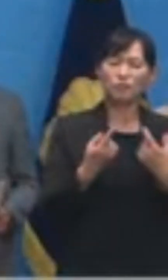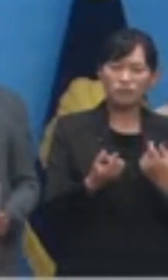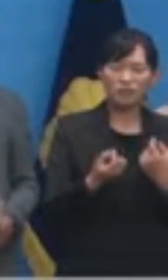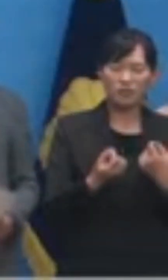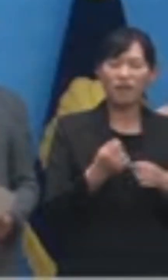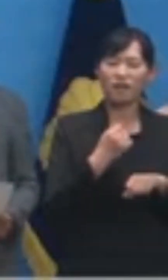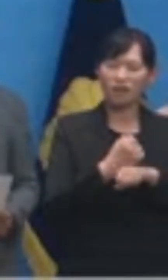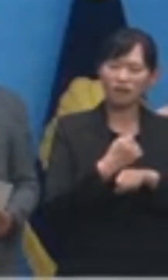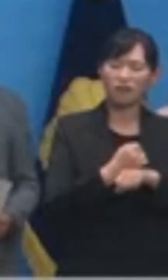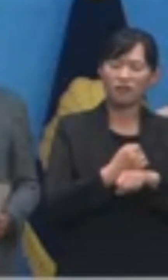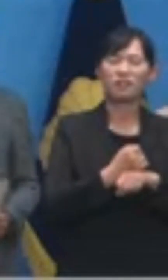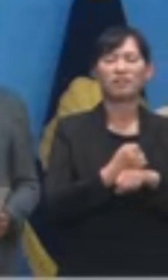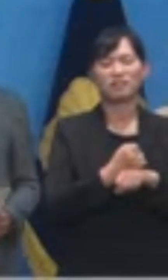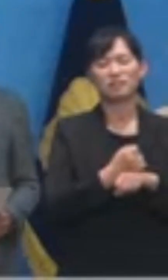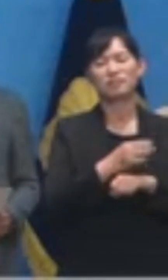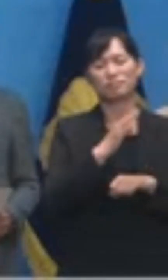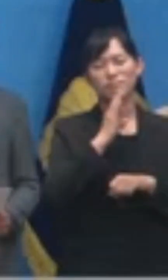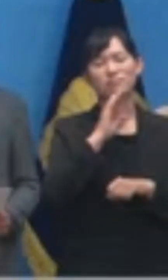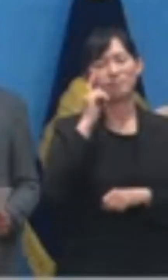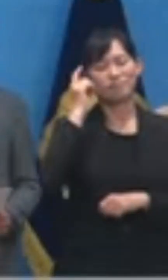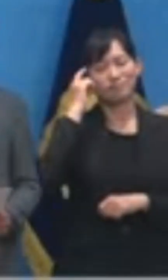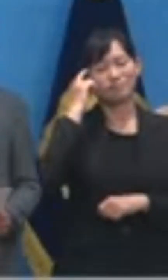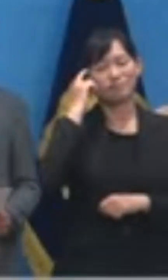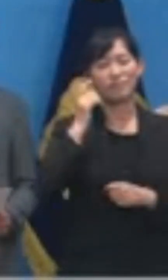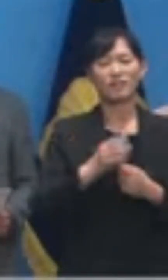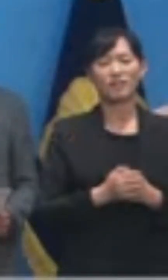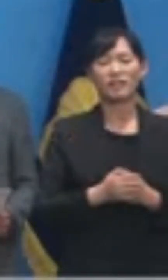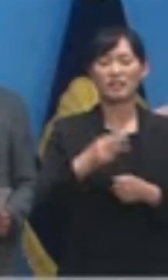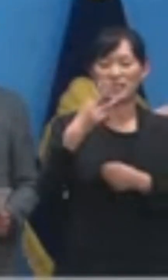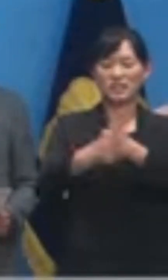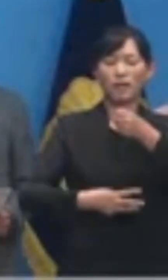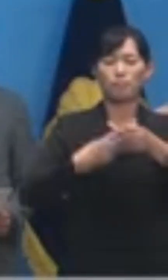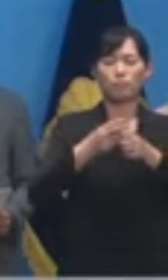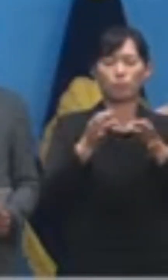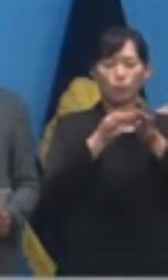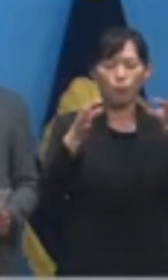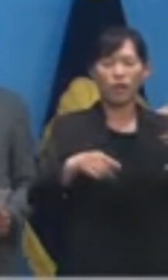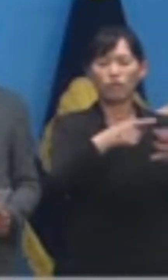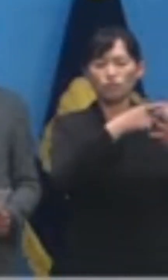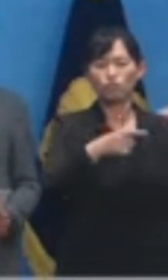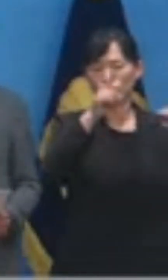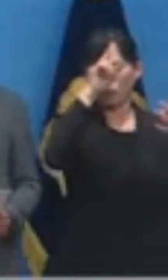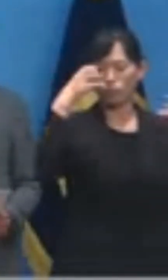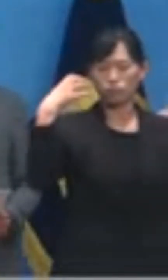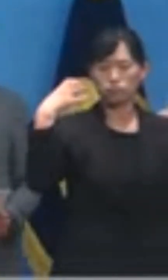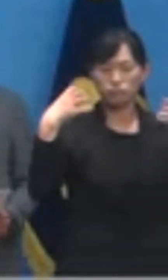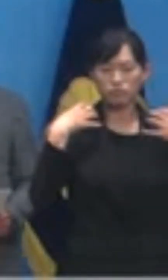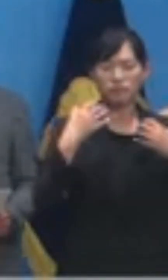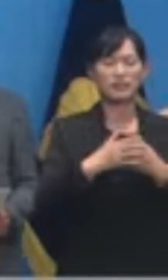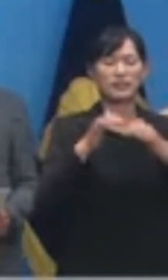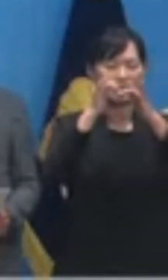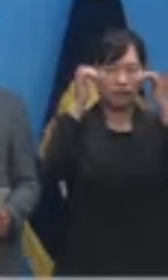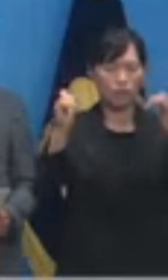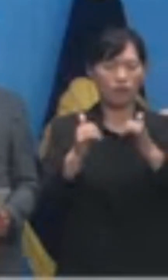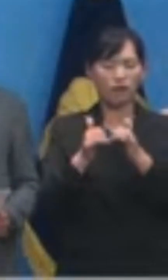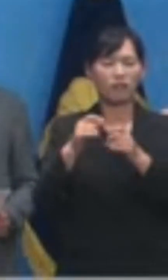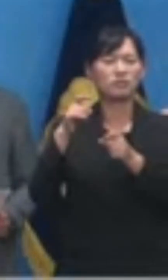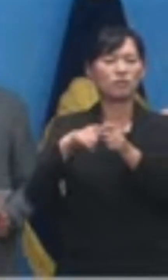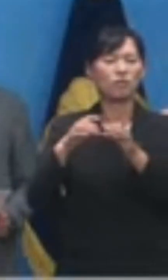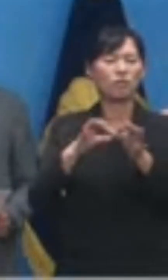이렇게까지 하실까라는 생각이 듭니다. 지난 3년 동안 윤석열 정부 들어서 사회적 경제